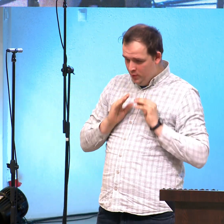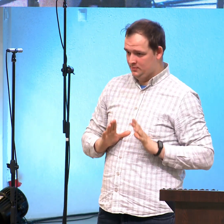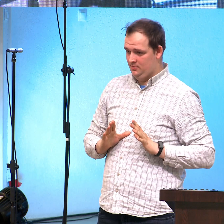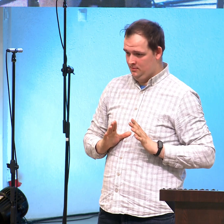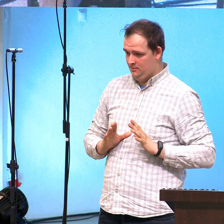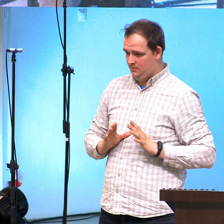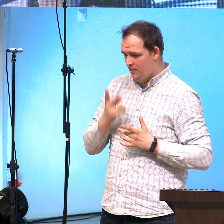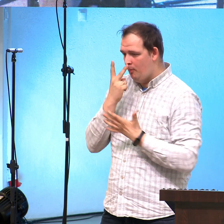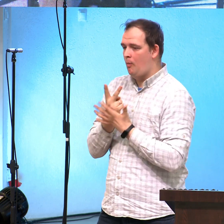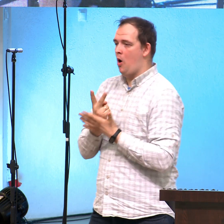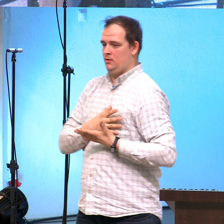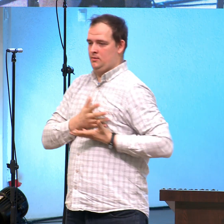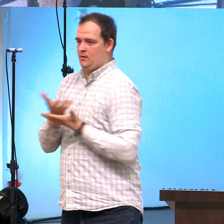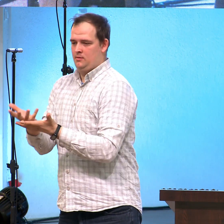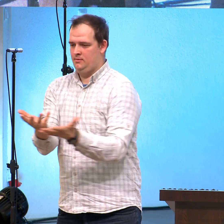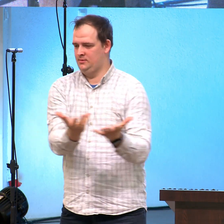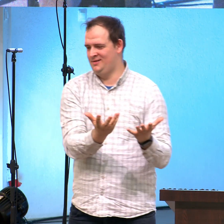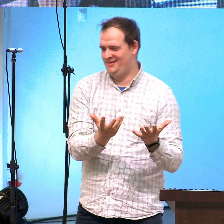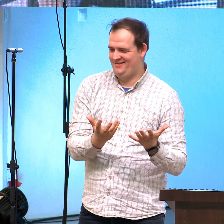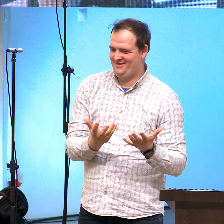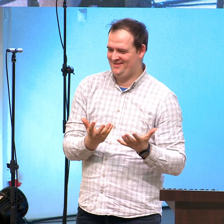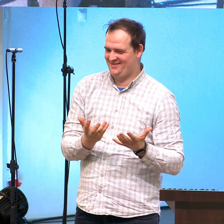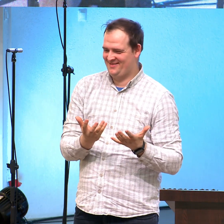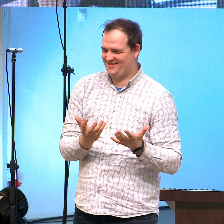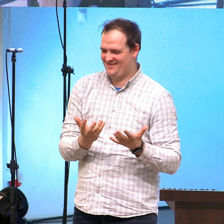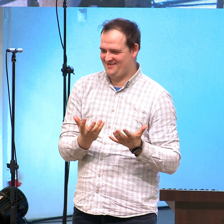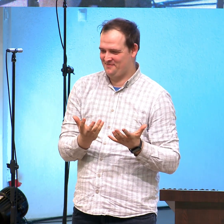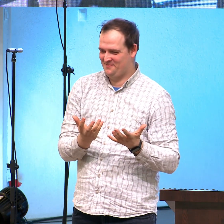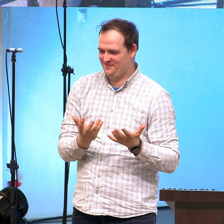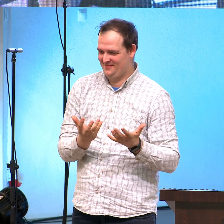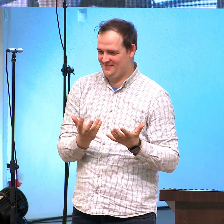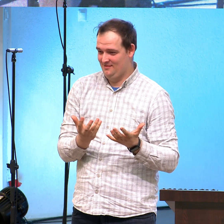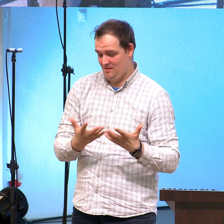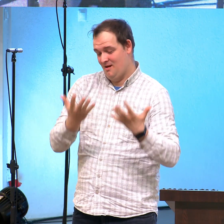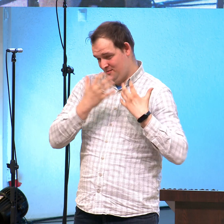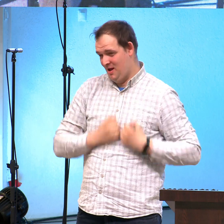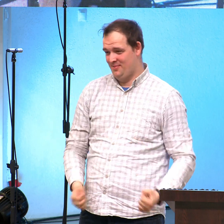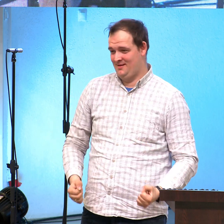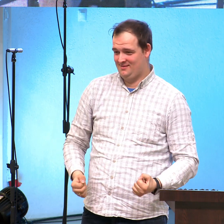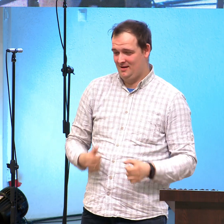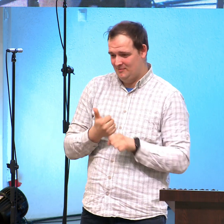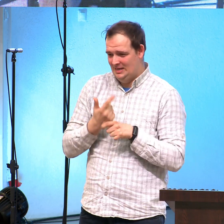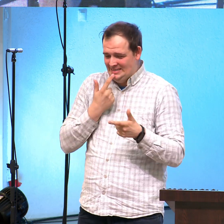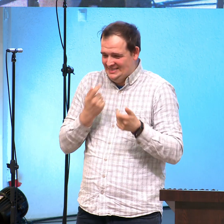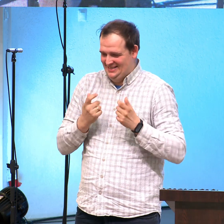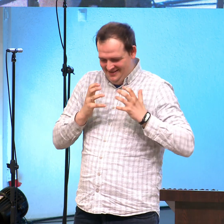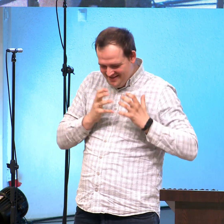Когда мы показываем на показ все своего сердца, оно